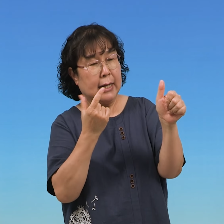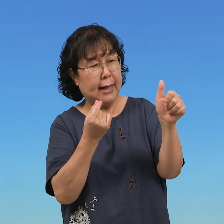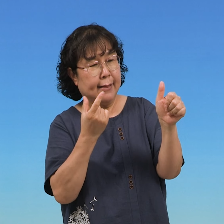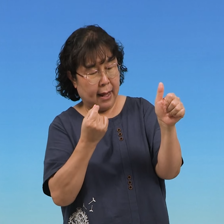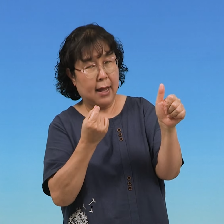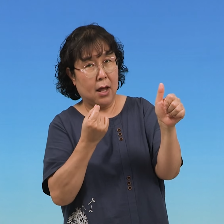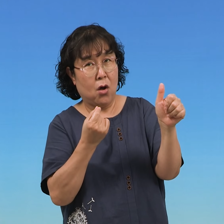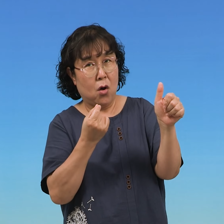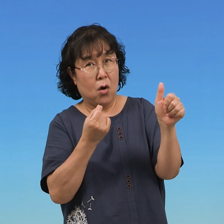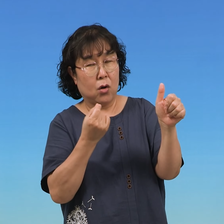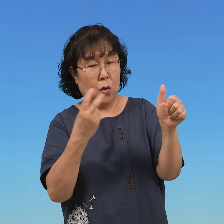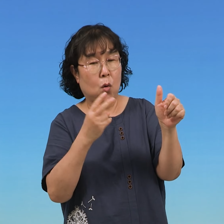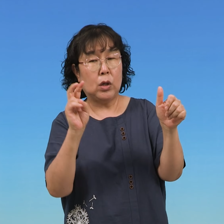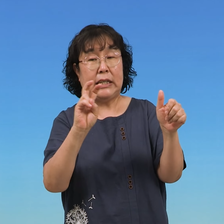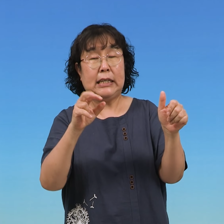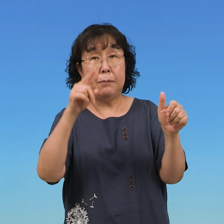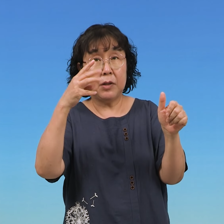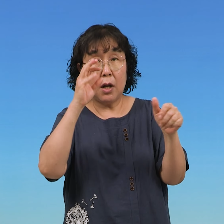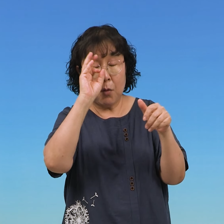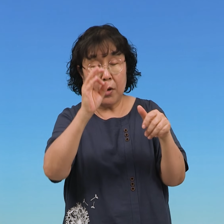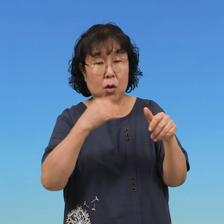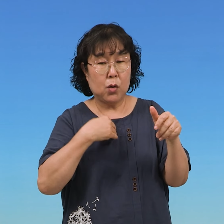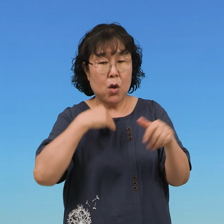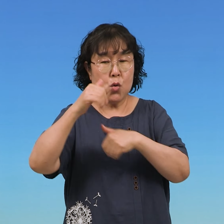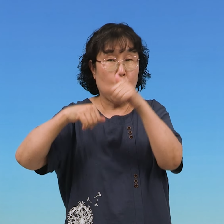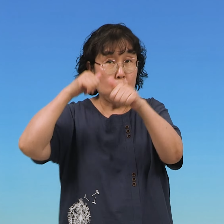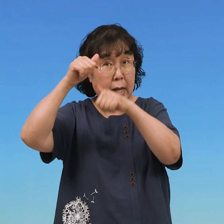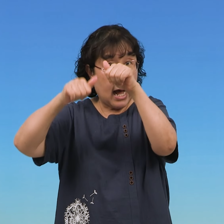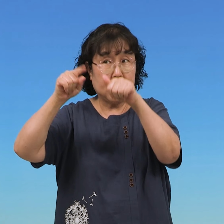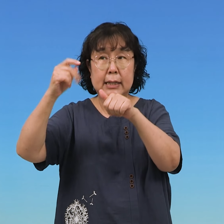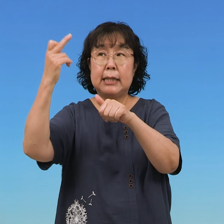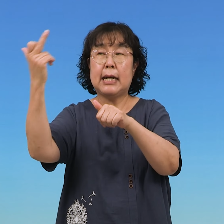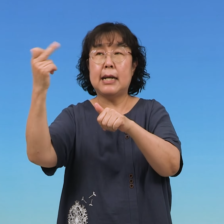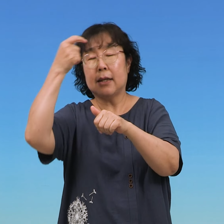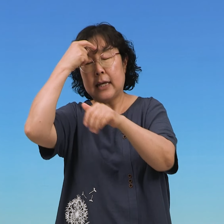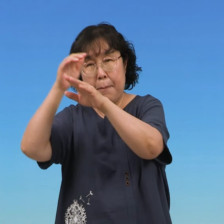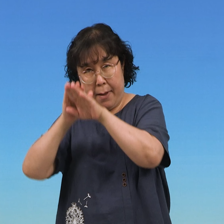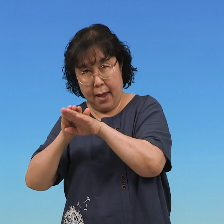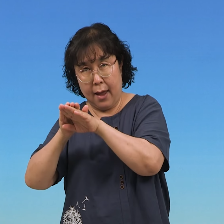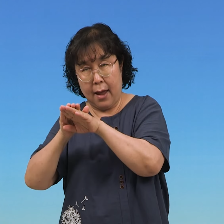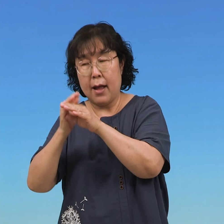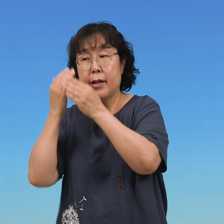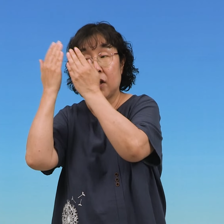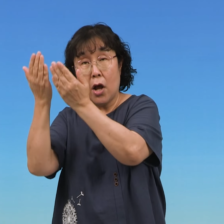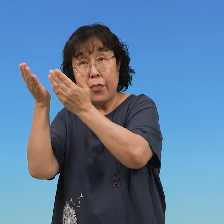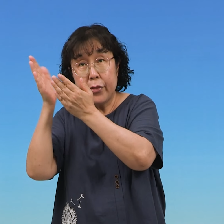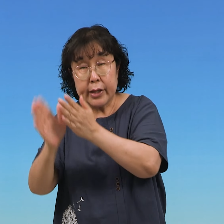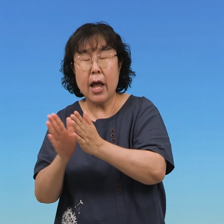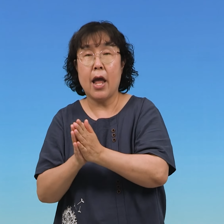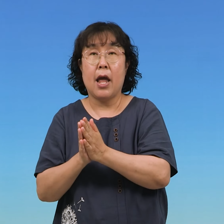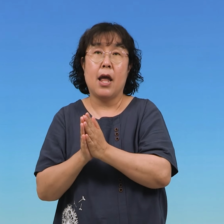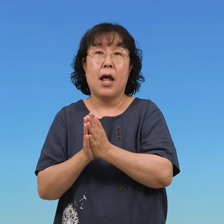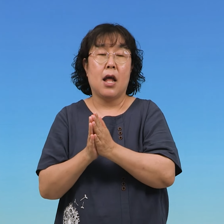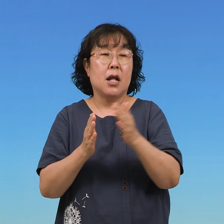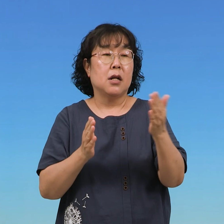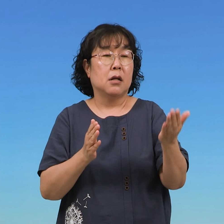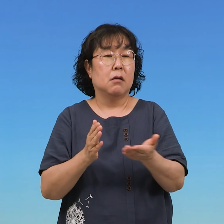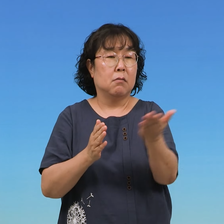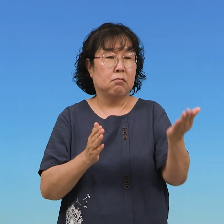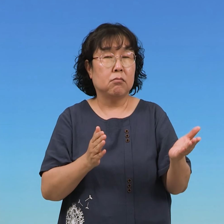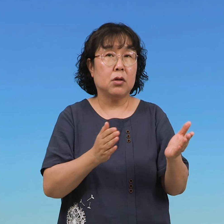선지자로소이다. 그리고는 20절이 중요해요. 우리 조상들은 이 산에서 예배하였는데 당신들의 말은 예배할